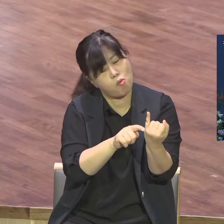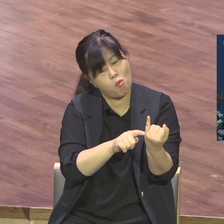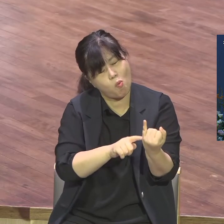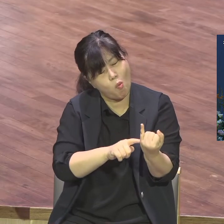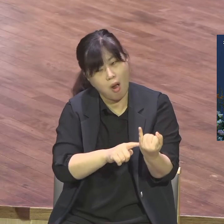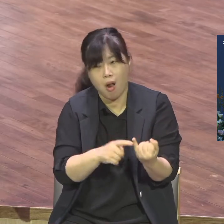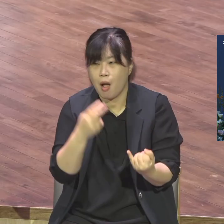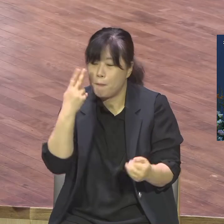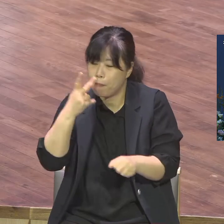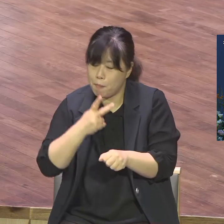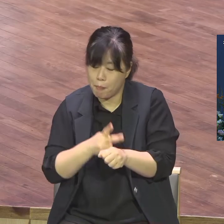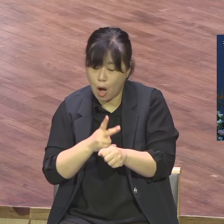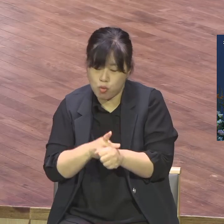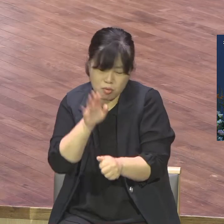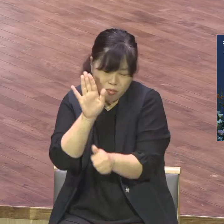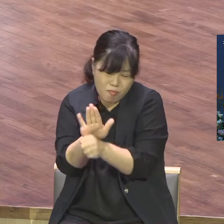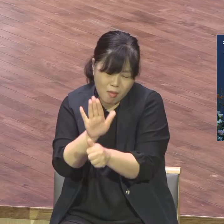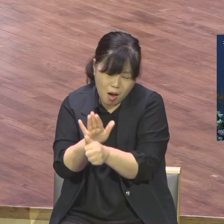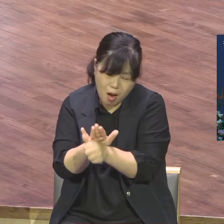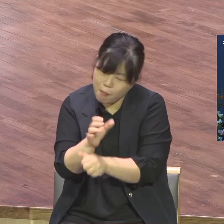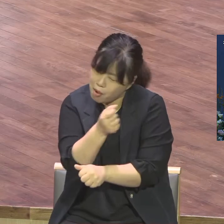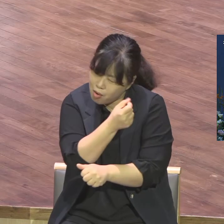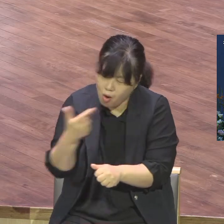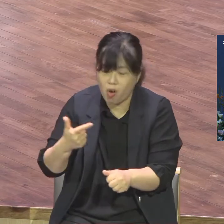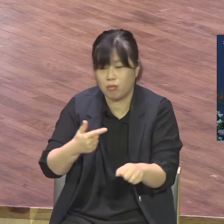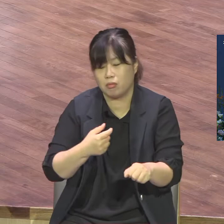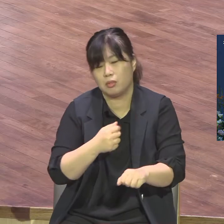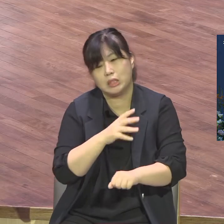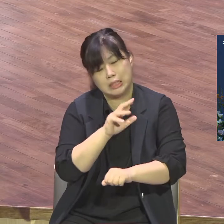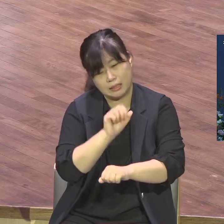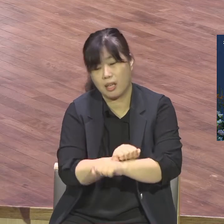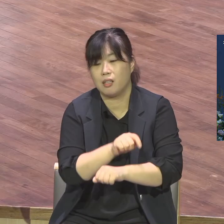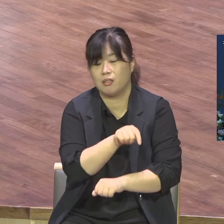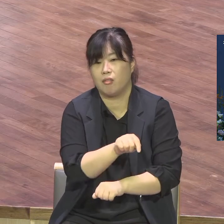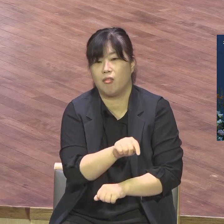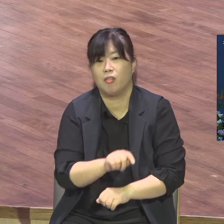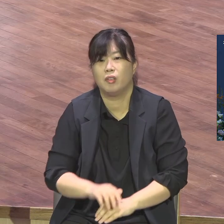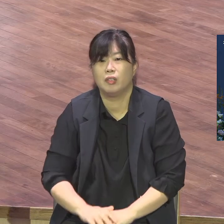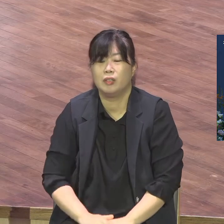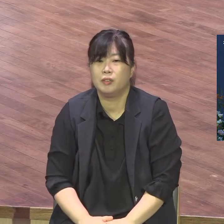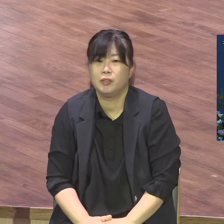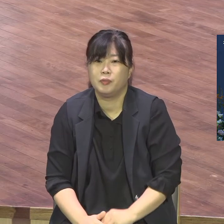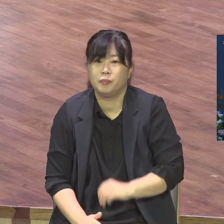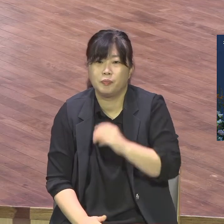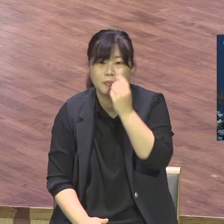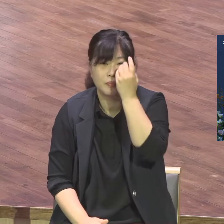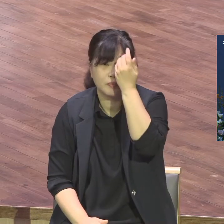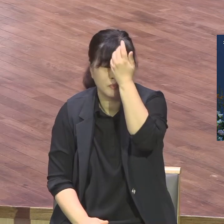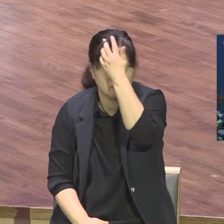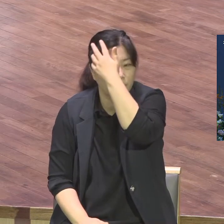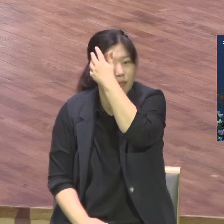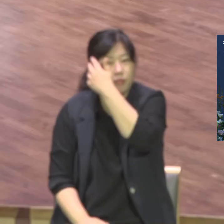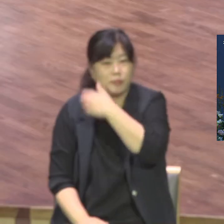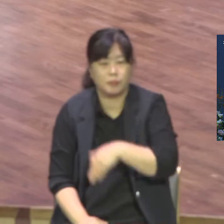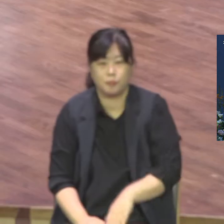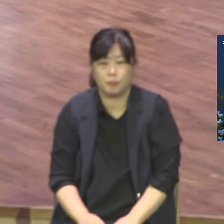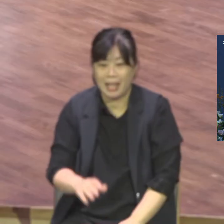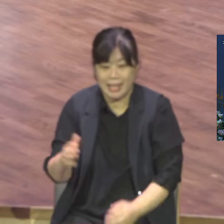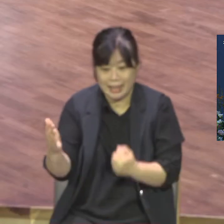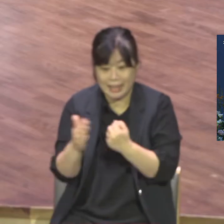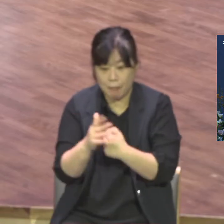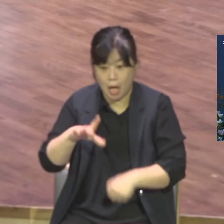사역의 결정적인 역할을 베베가 했다. 이 여자가 말, 여자 중자가. 그럼 그래서 먼저 청구하는